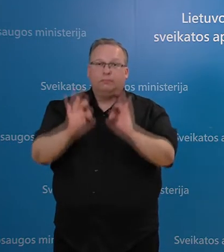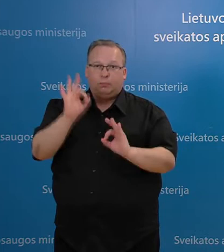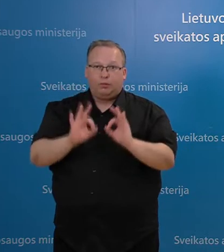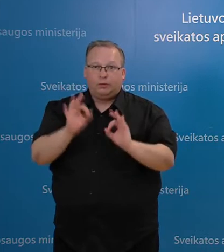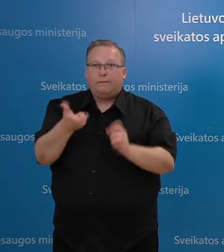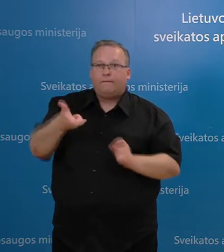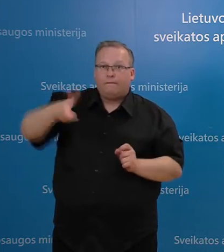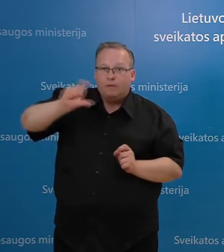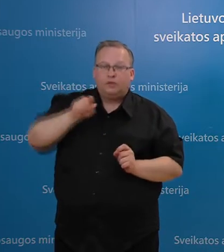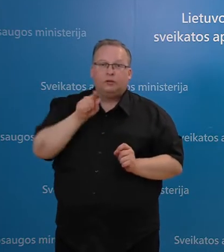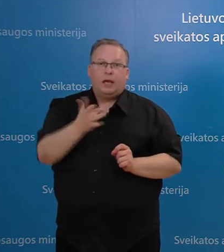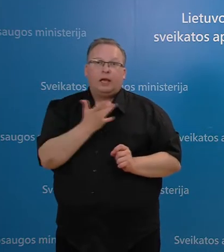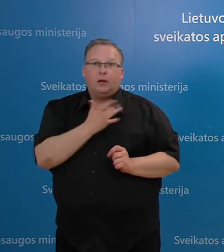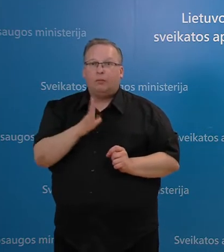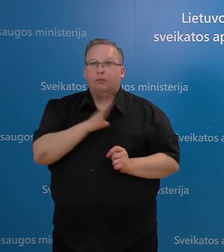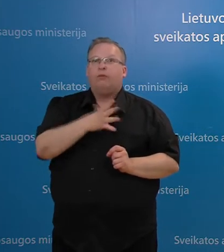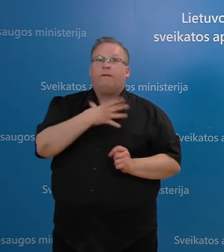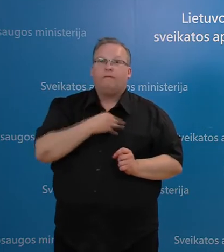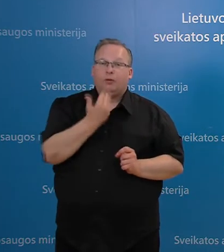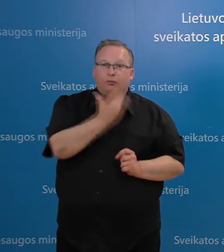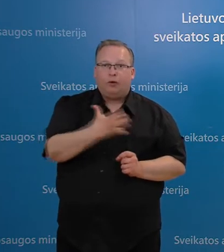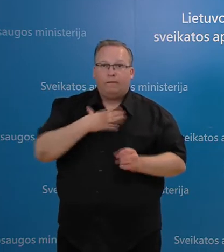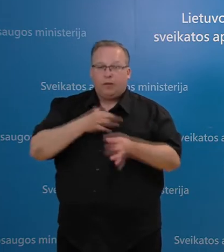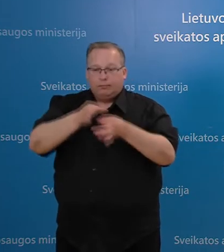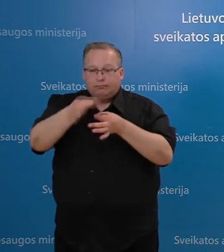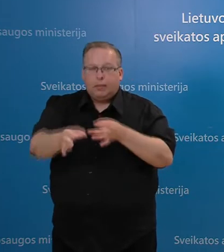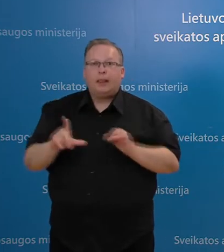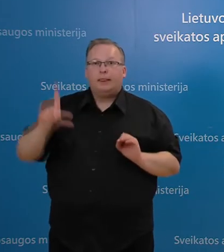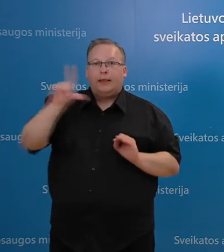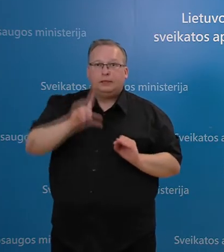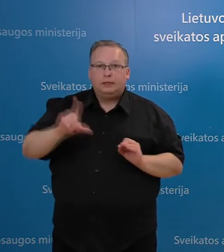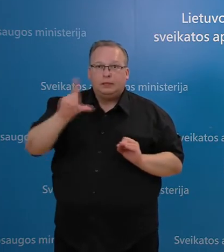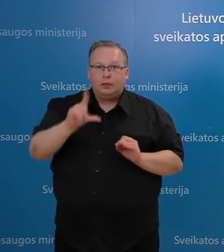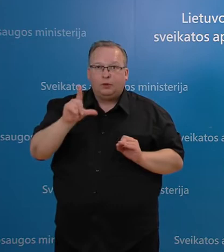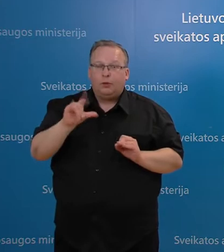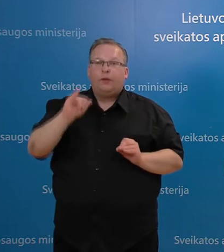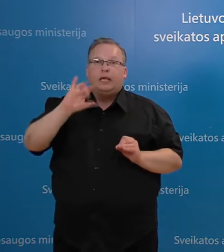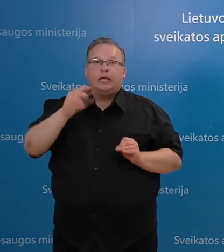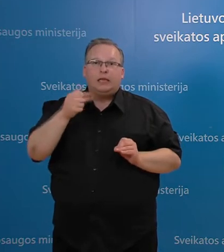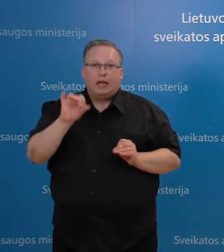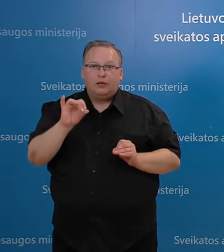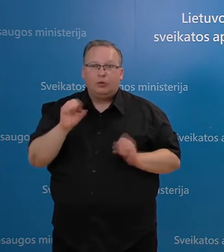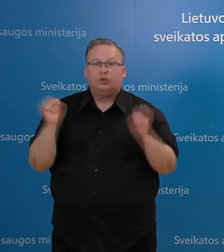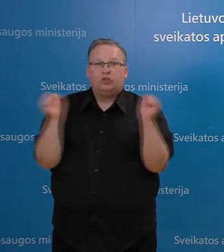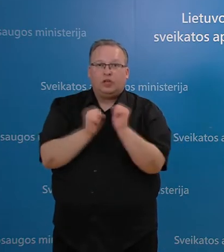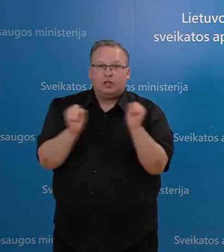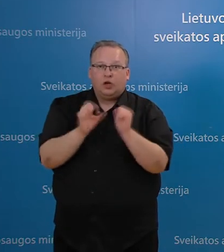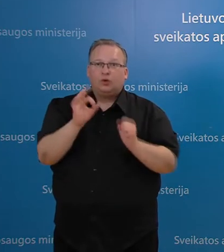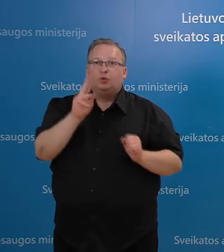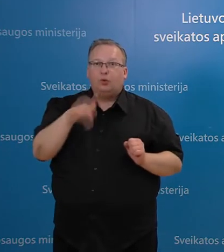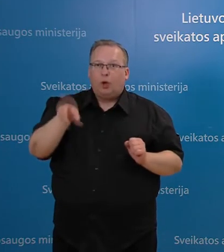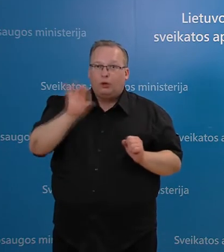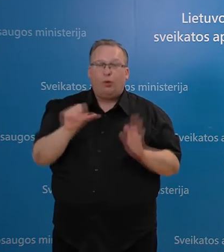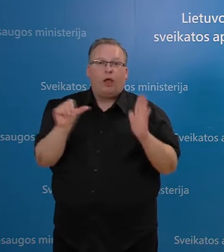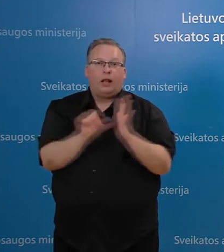šį kriterijų, tai buvo Vilniaus rajono, Lazdijų, Ignalinos, Šalčininkų, Skuodo,